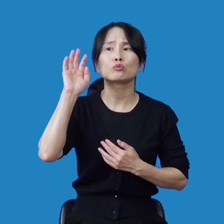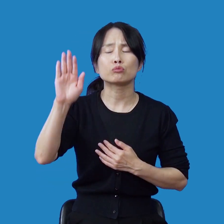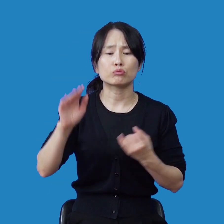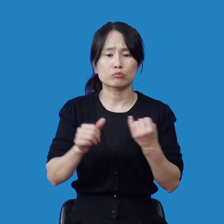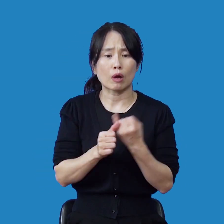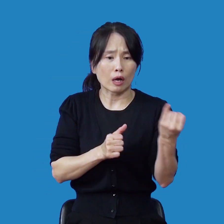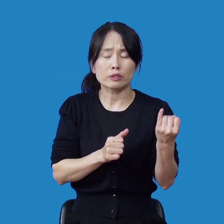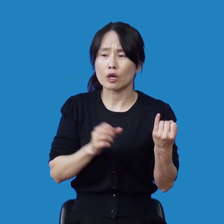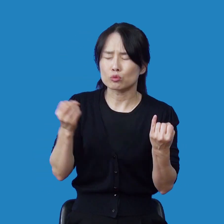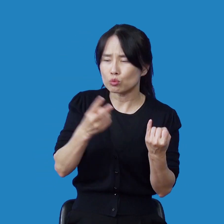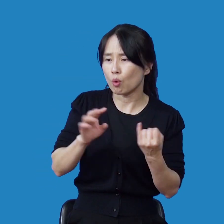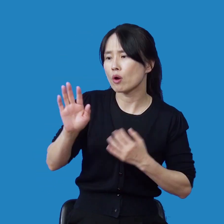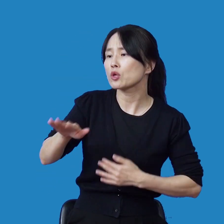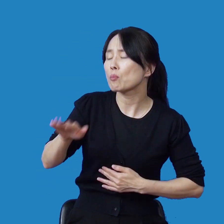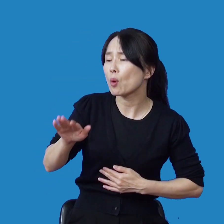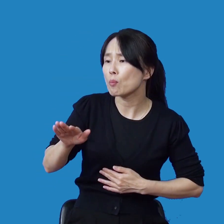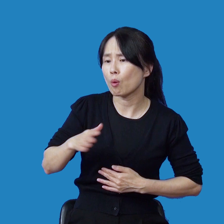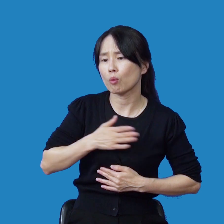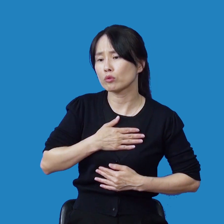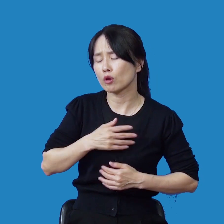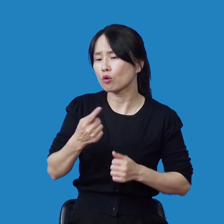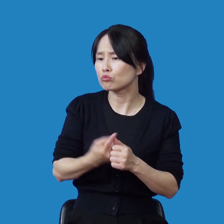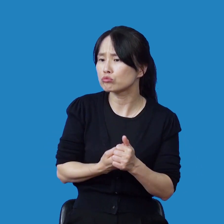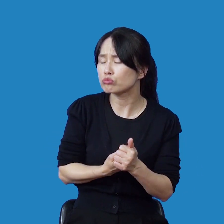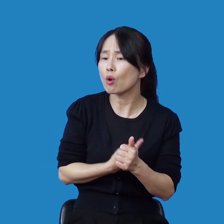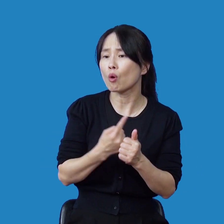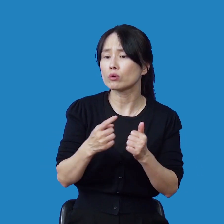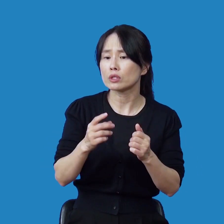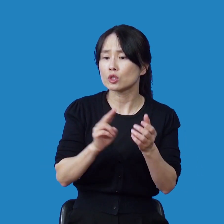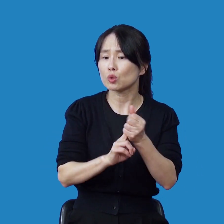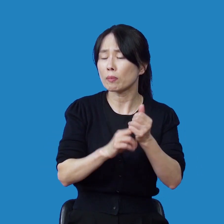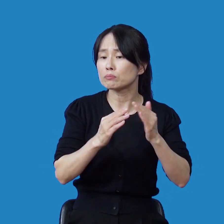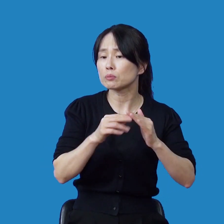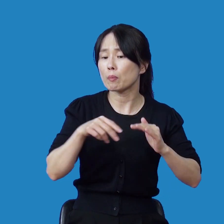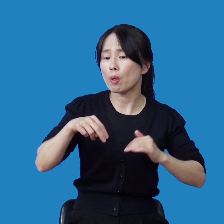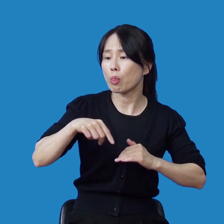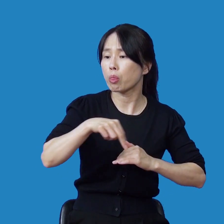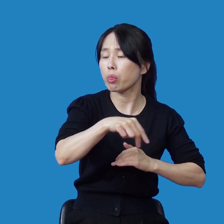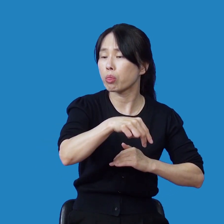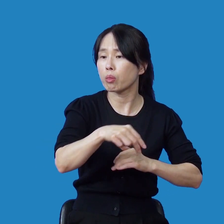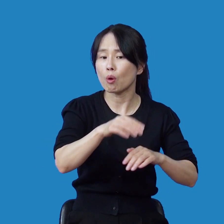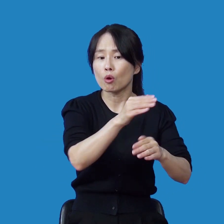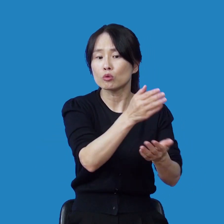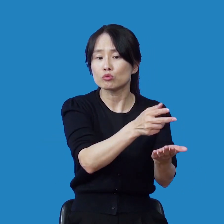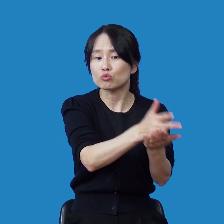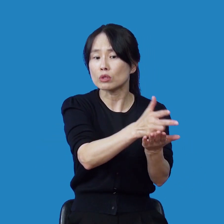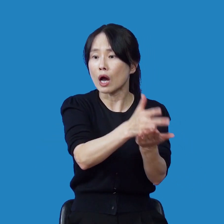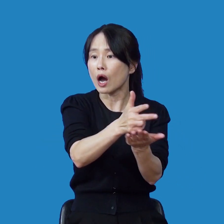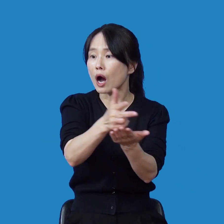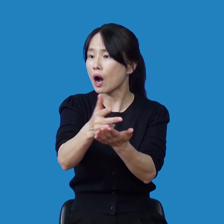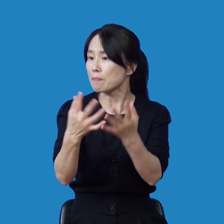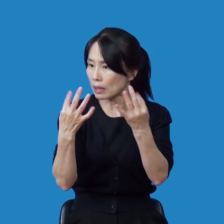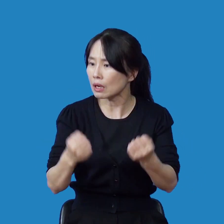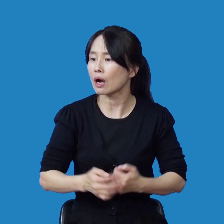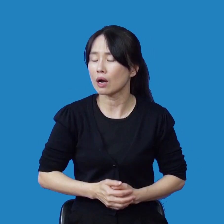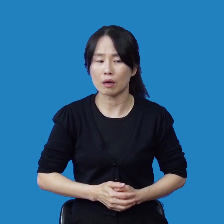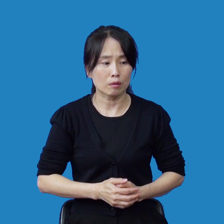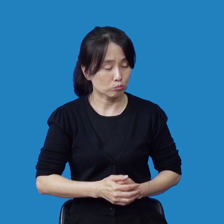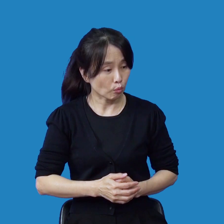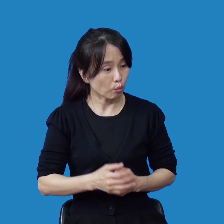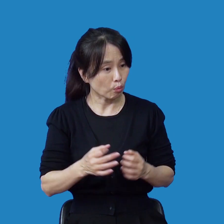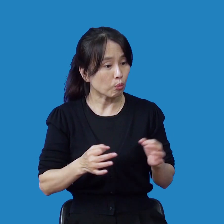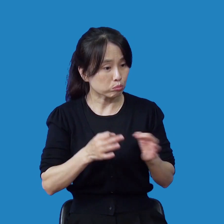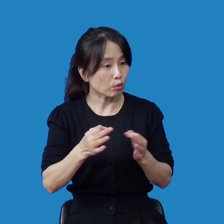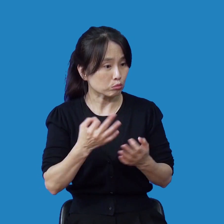또 여보, 내가 우연히 그 앞을 지나가는데 차들이 제법 많아. 남편이 그래? 장사가 잘